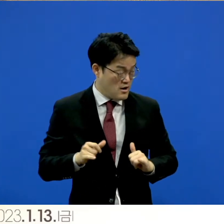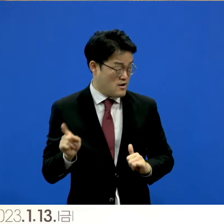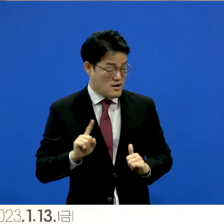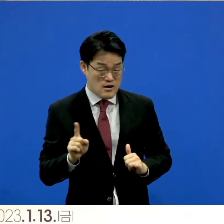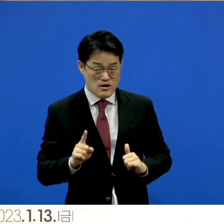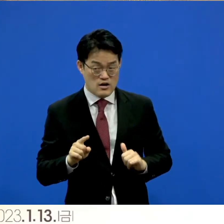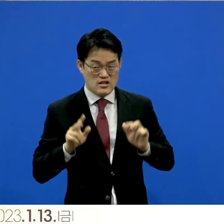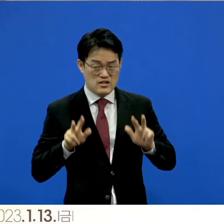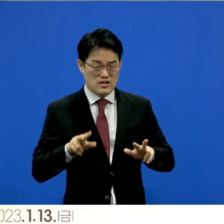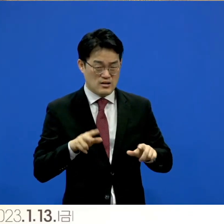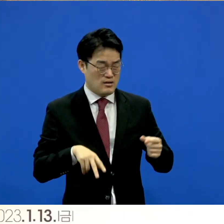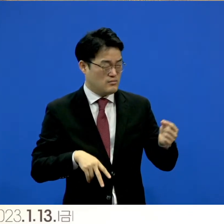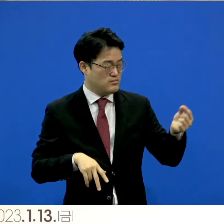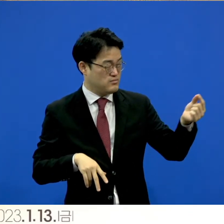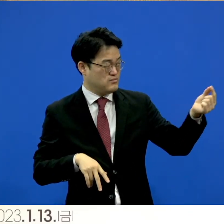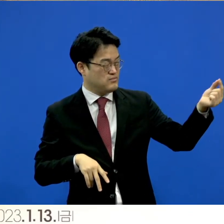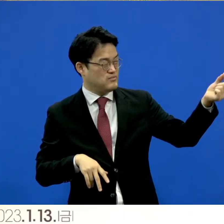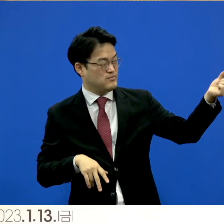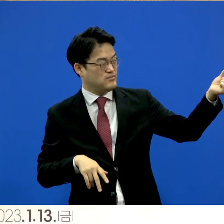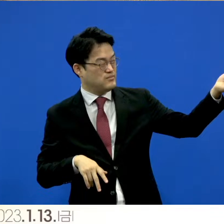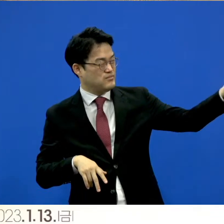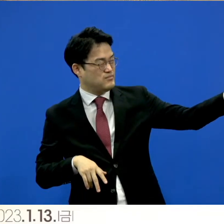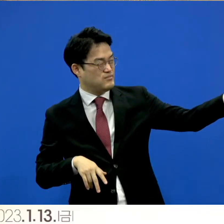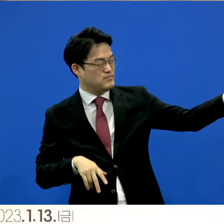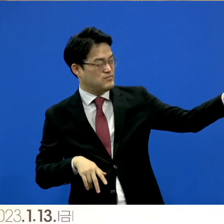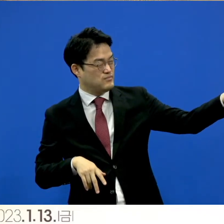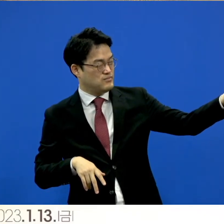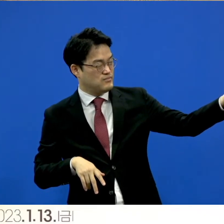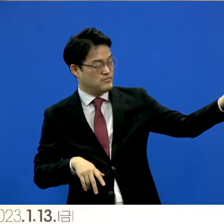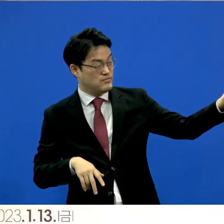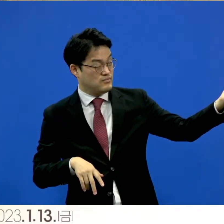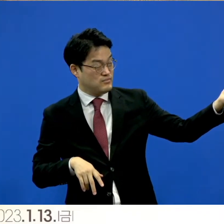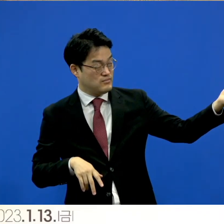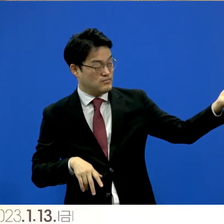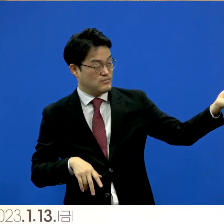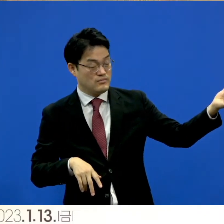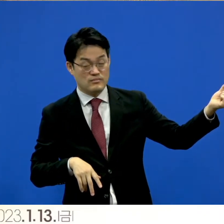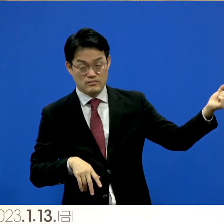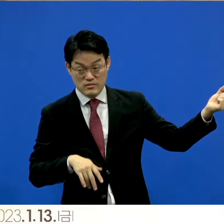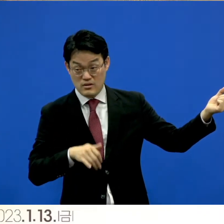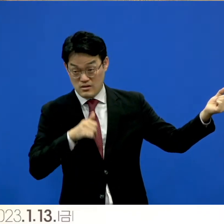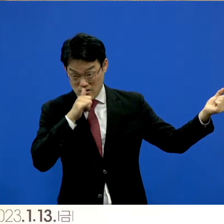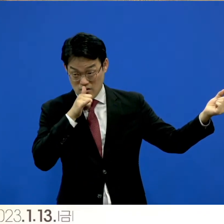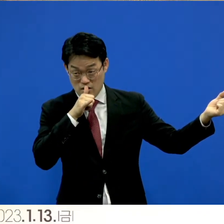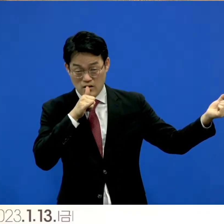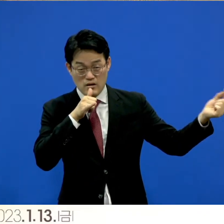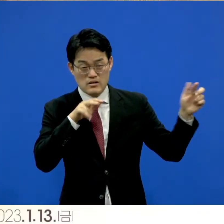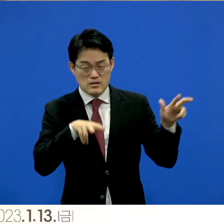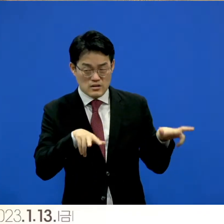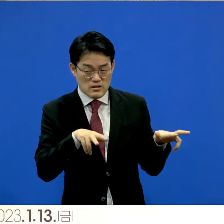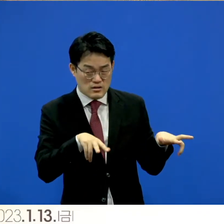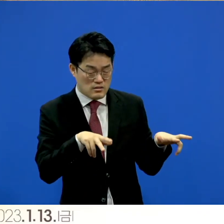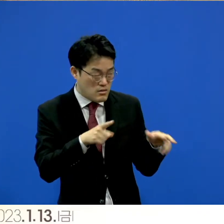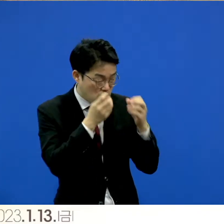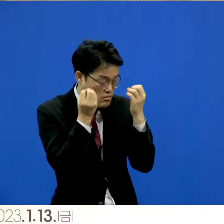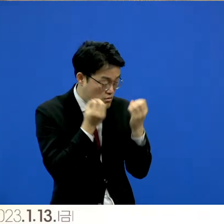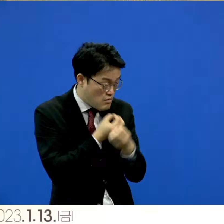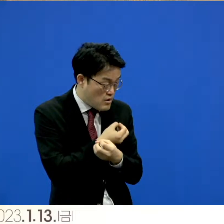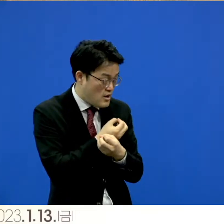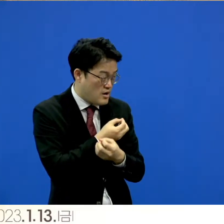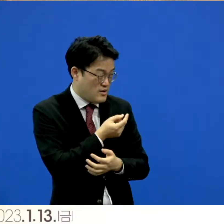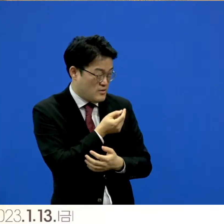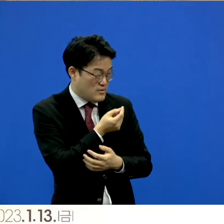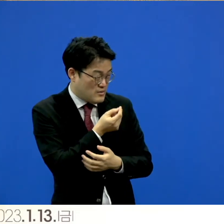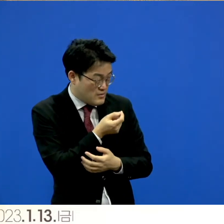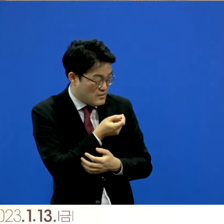아직도 여전히 아버지를 향한 오해와 열리지 않은 마음을 가지고 있는, 겨우 생존을